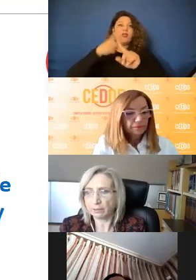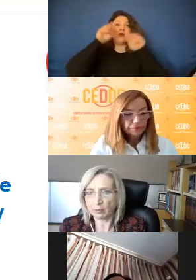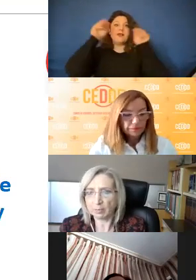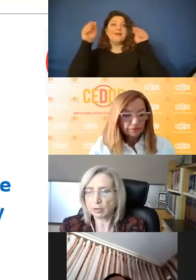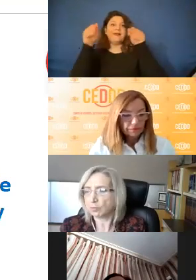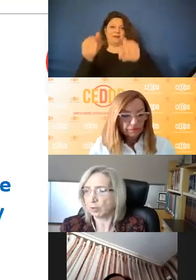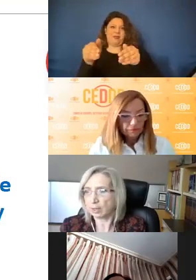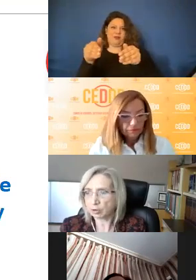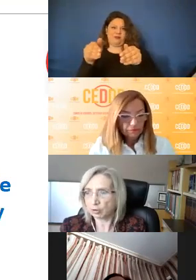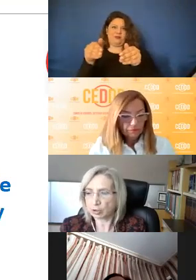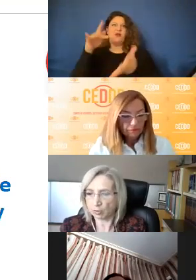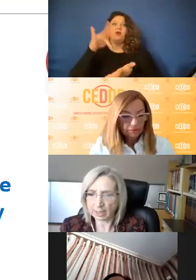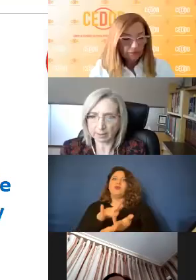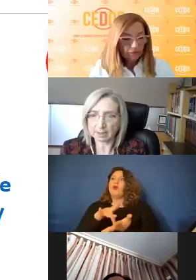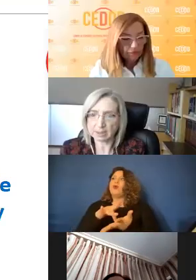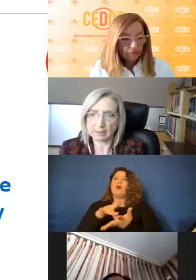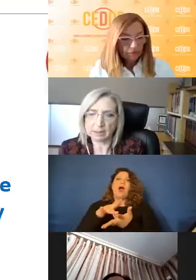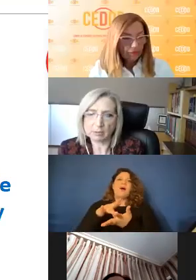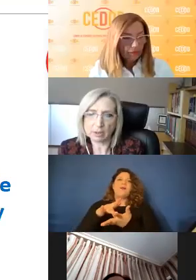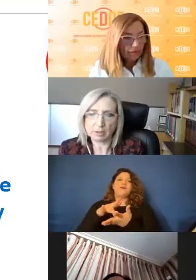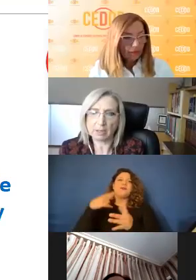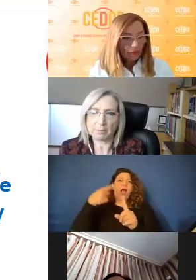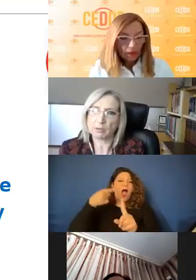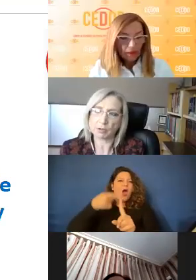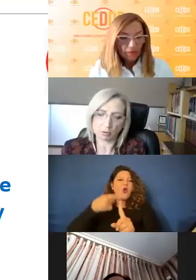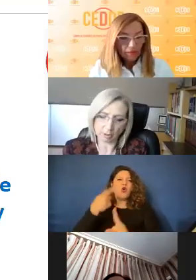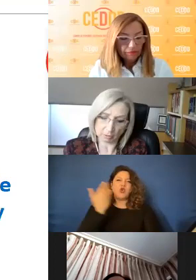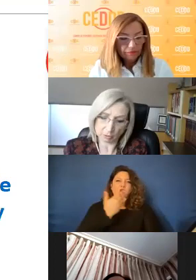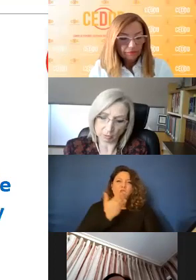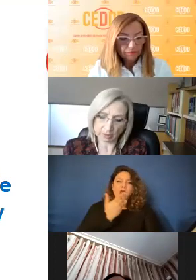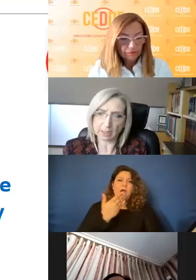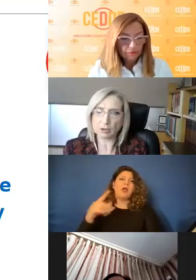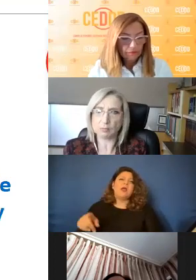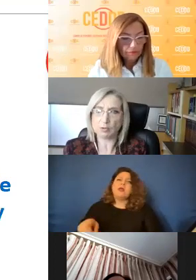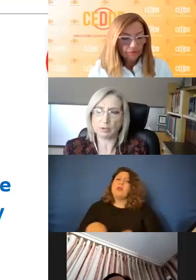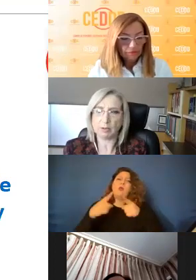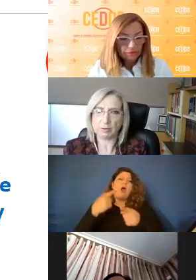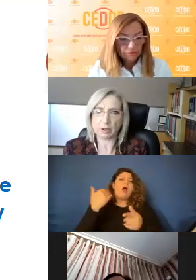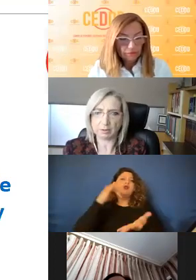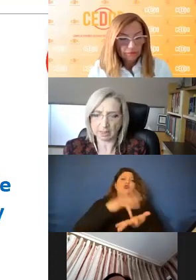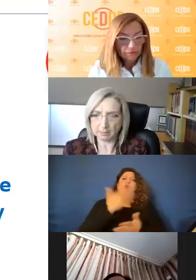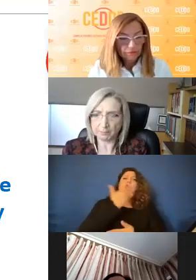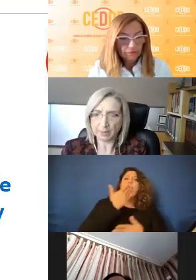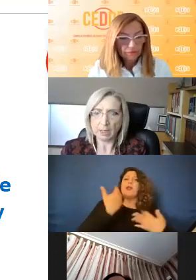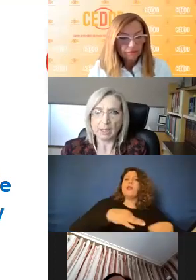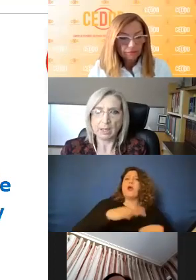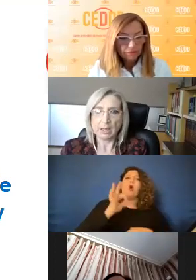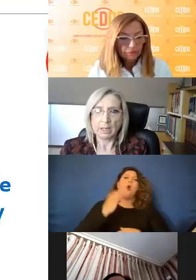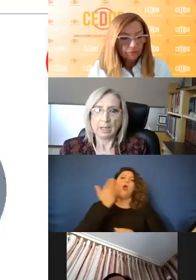ante fenómenos como el acoso escolar, ya sea tanto digo en el ámbito de los colegios ordinarios como los de educación especial.